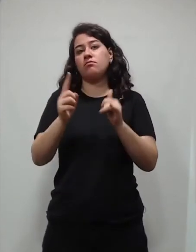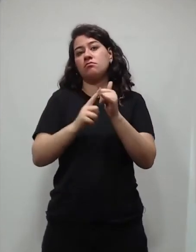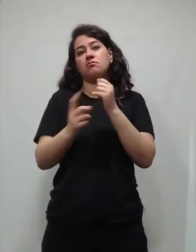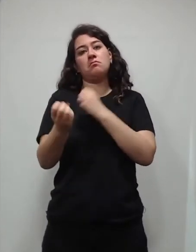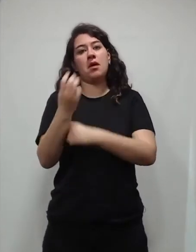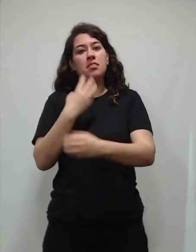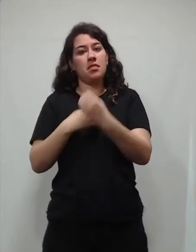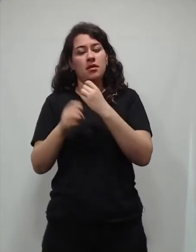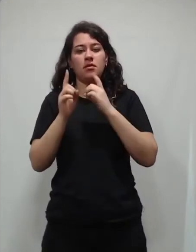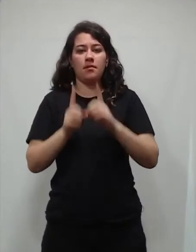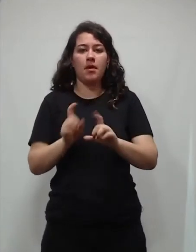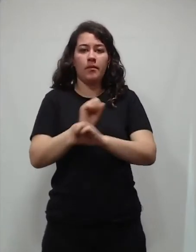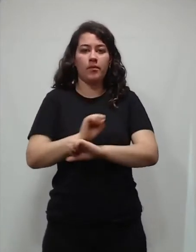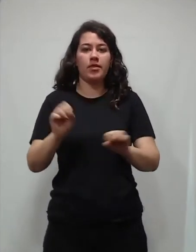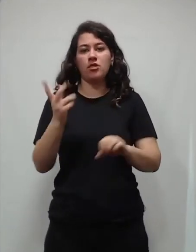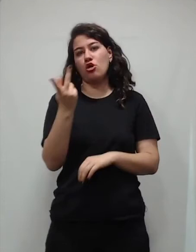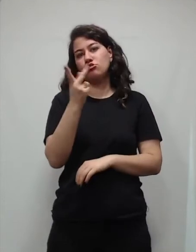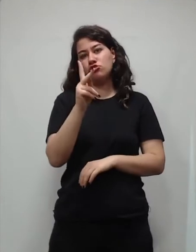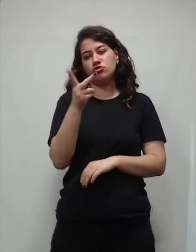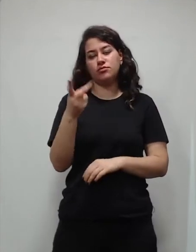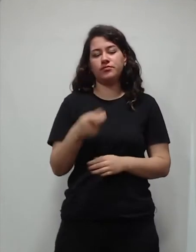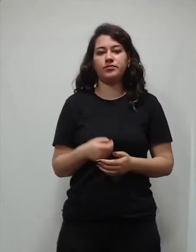virtualidad.